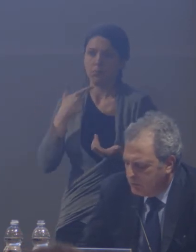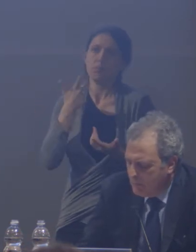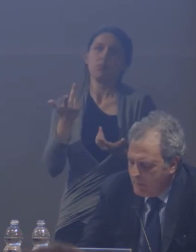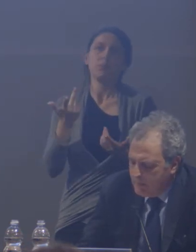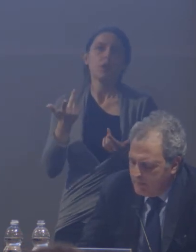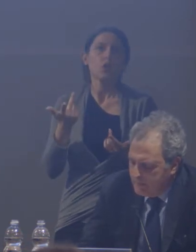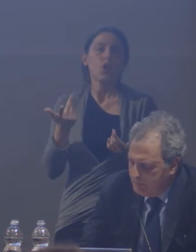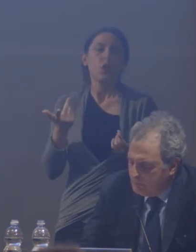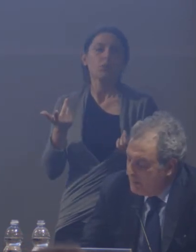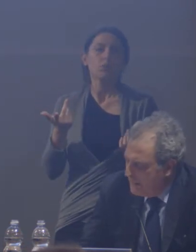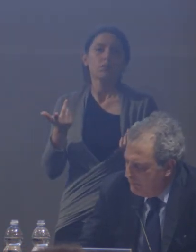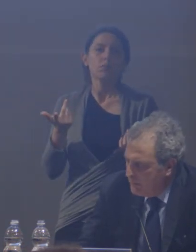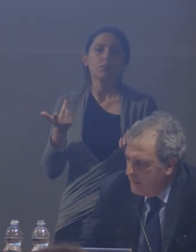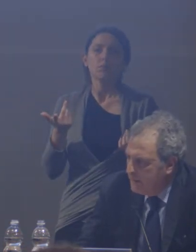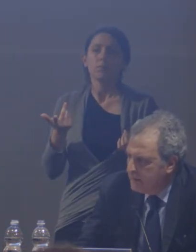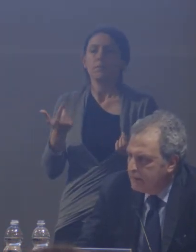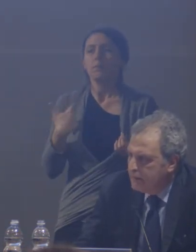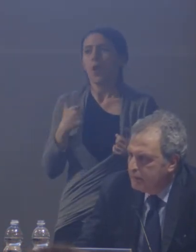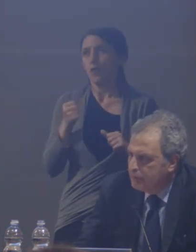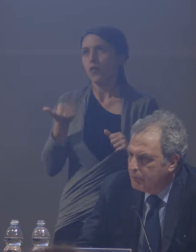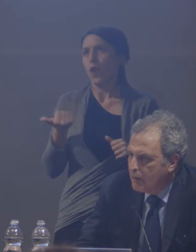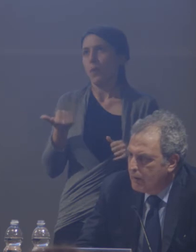molto benevola,